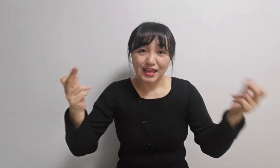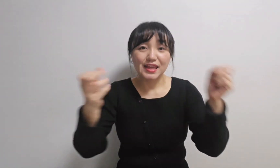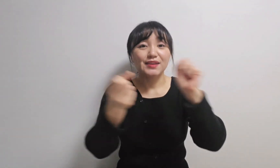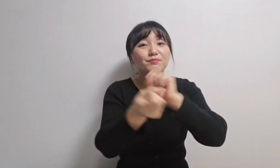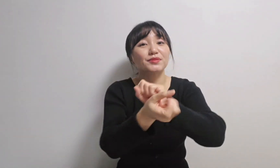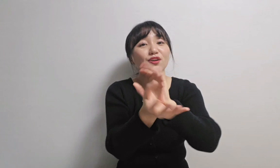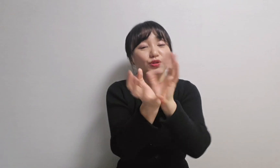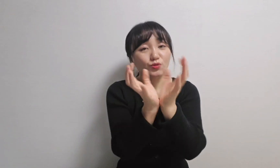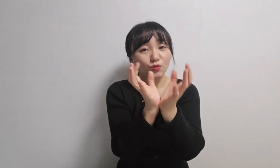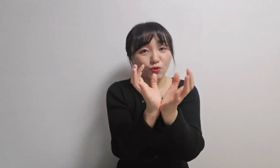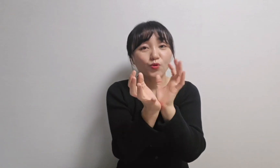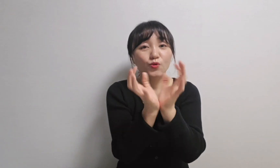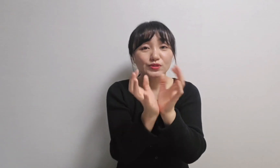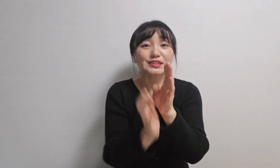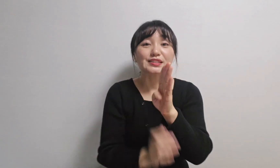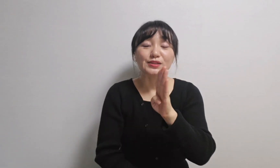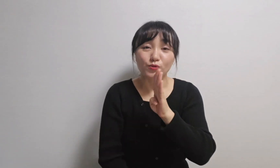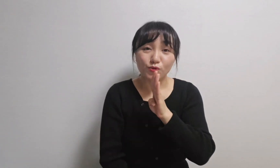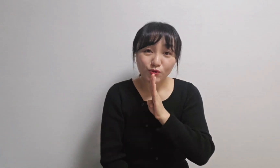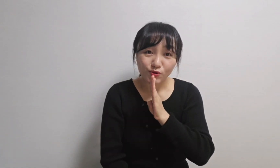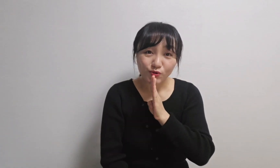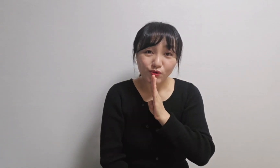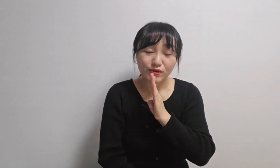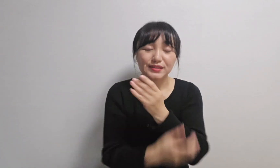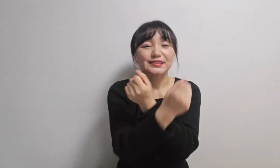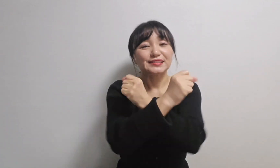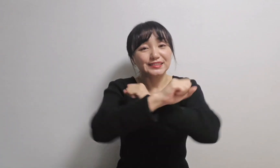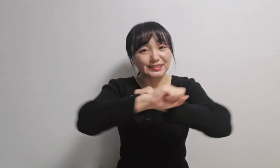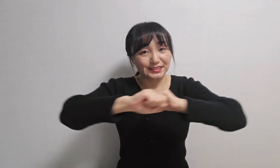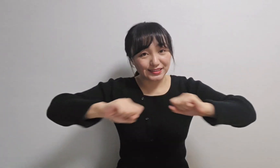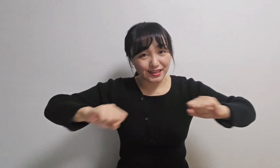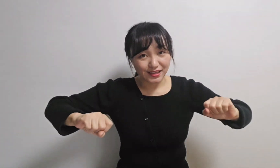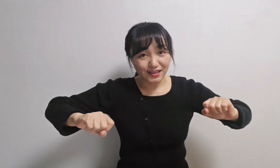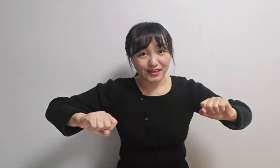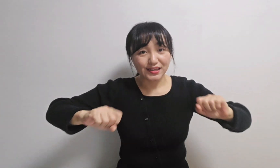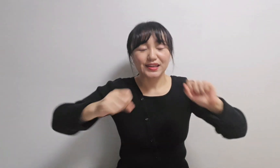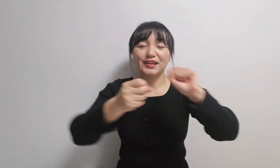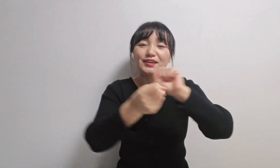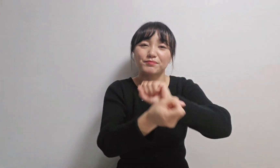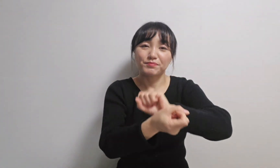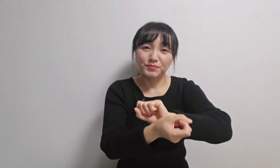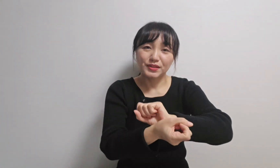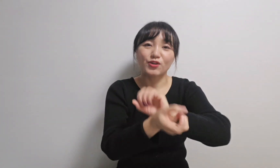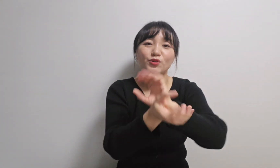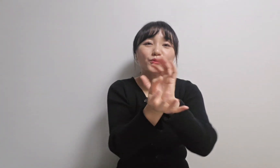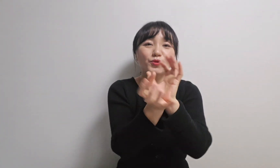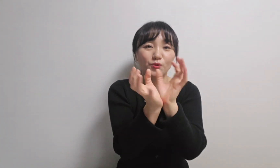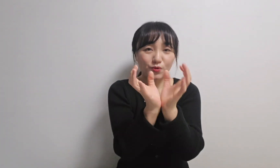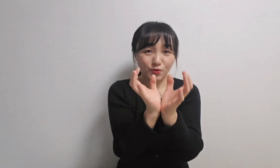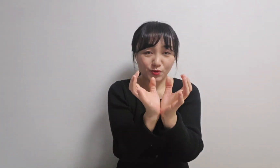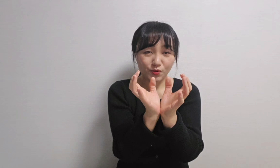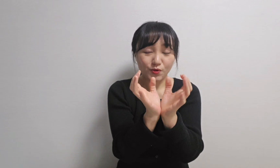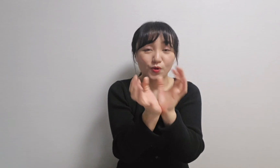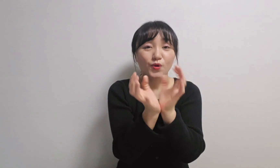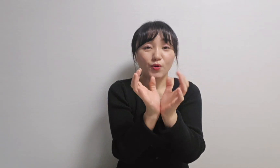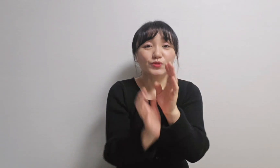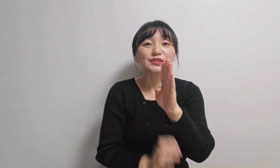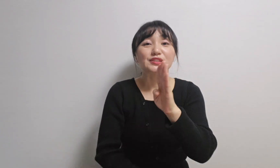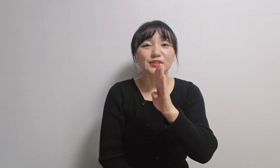산에 피어도 꽃이고, 들에 피어도